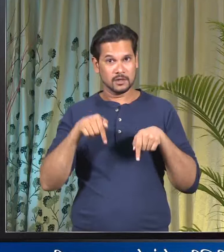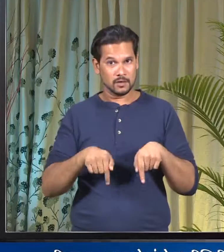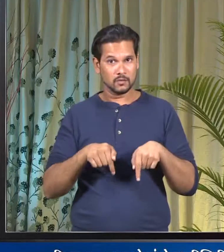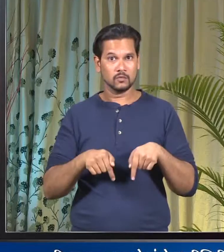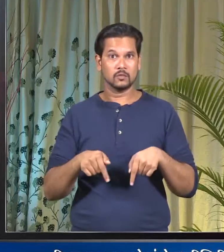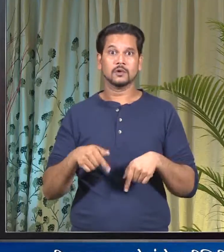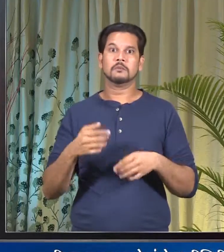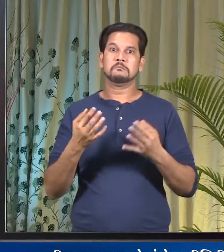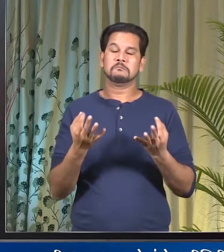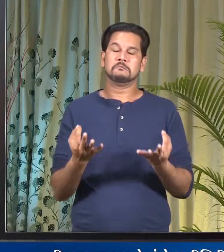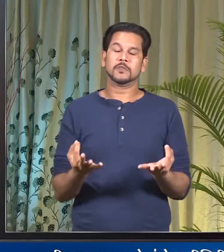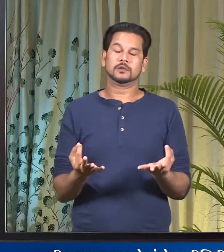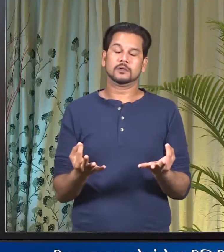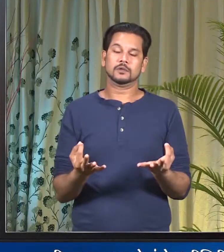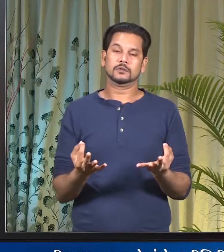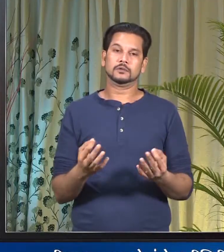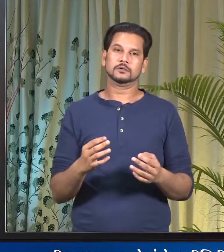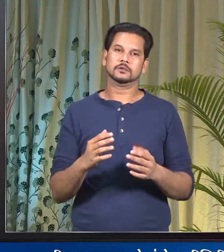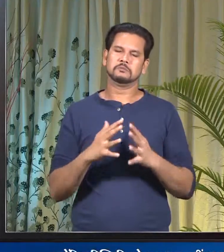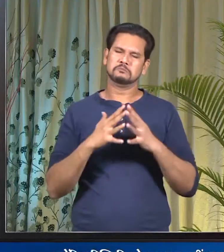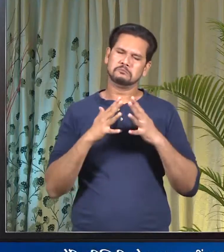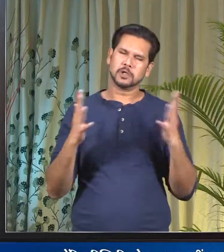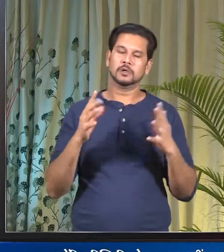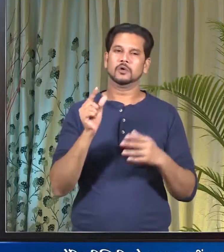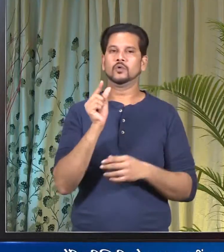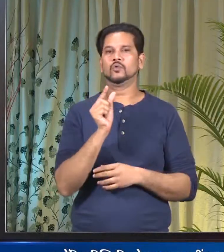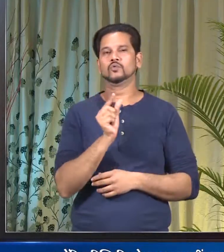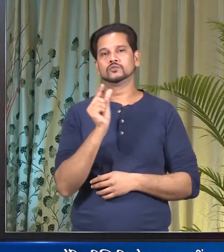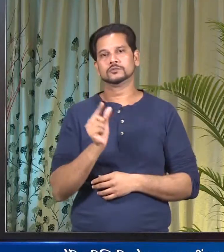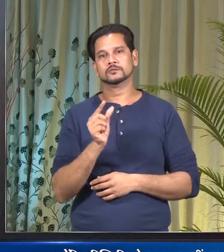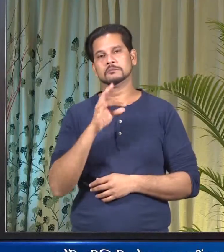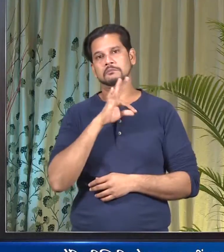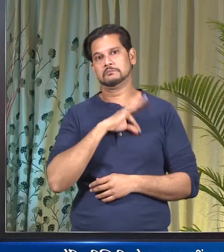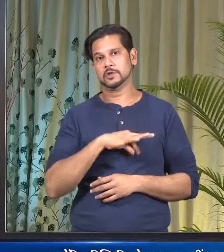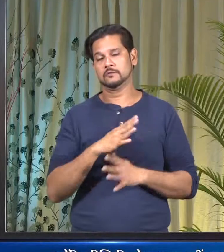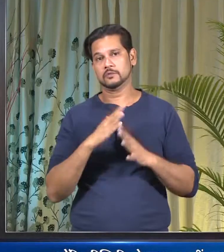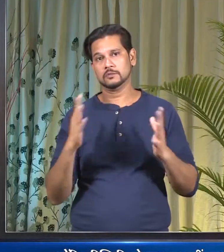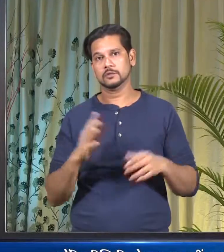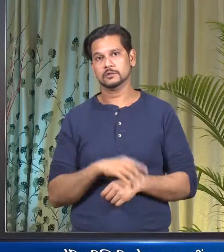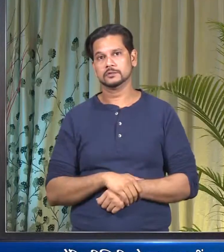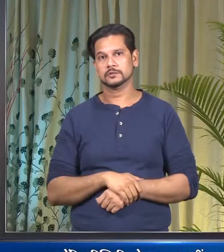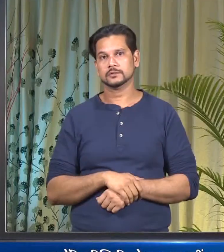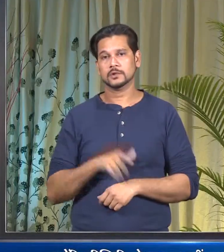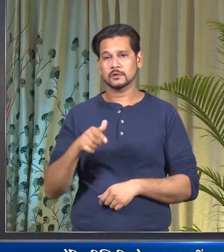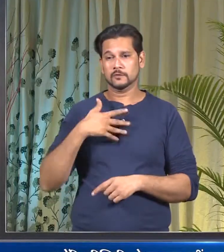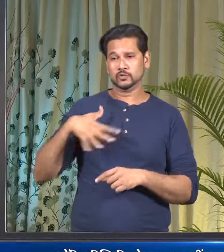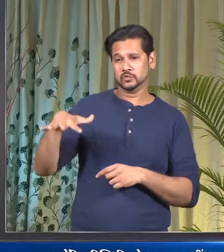meditation की बहुत आवश्यक्ता है क्योंकि परिस्थिती को हम बदल नहीं सकते है